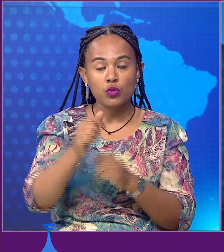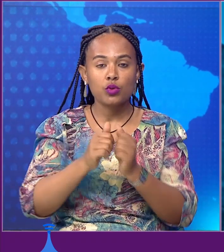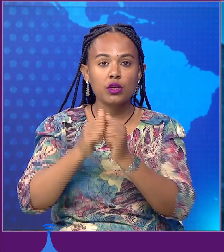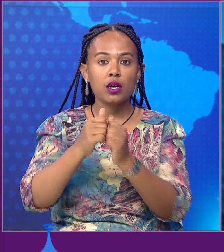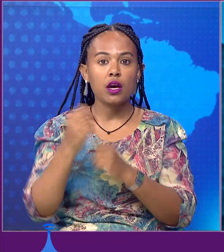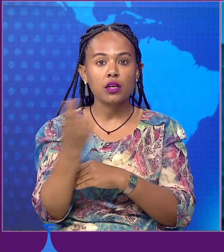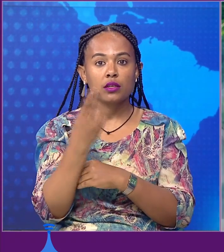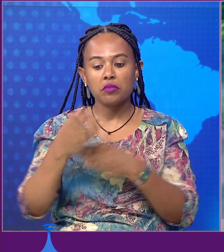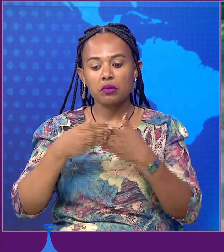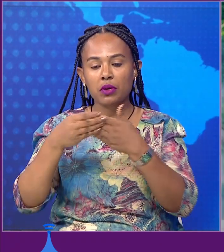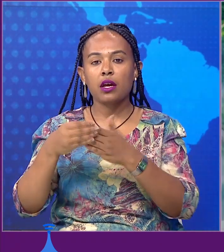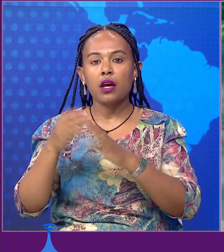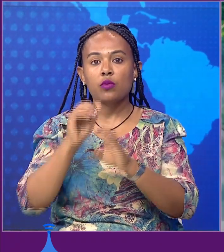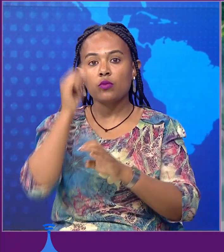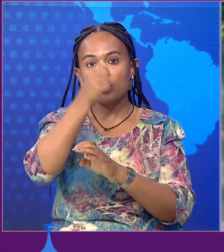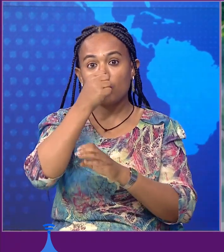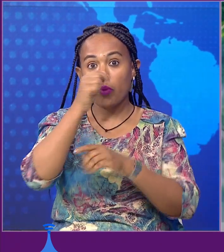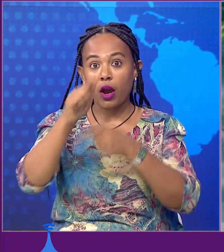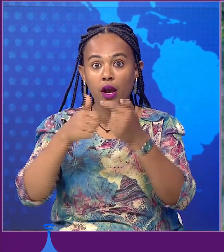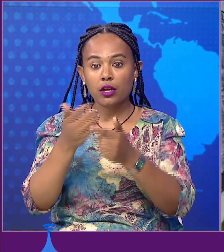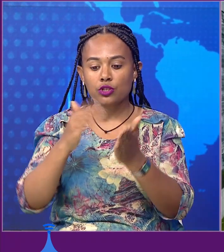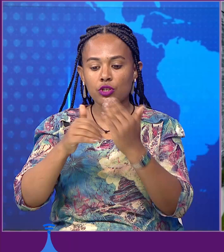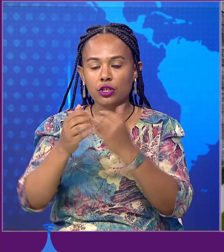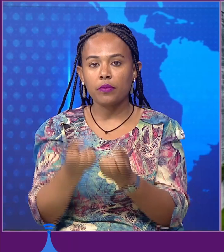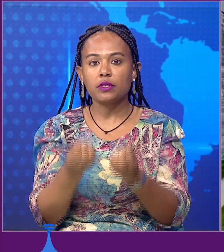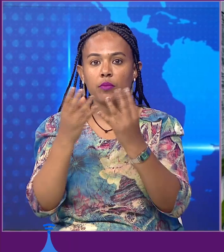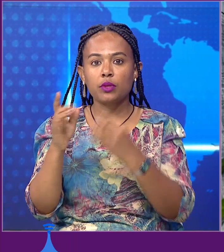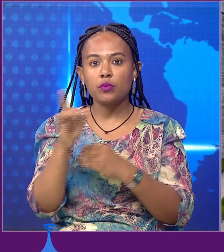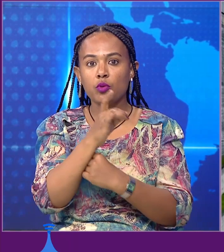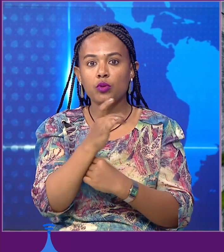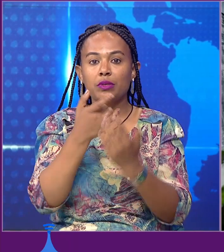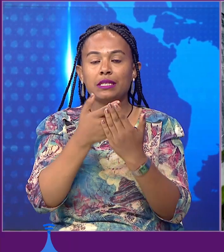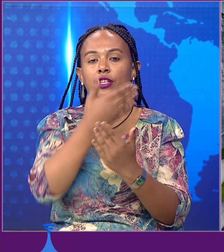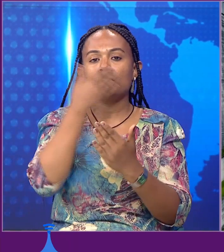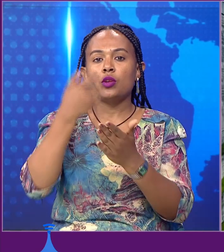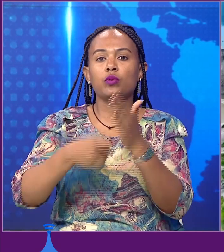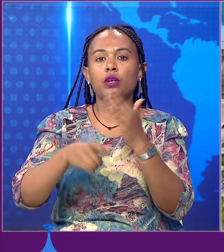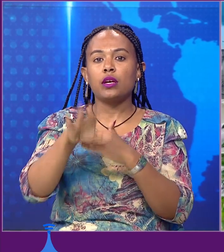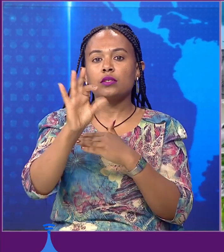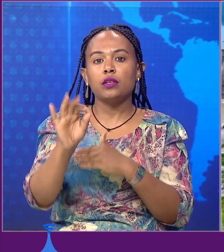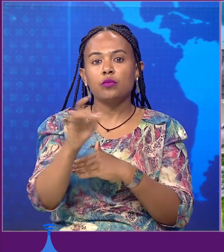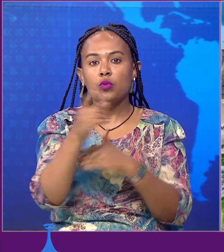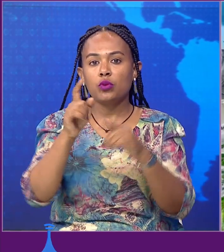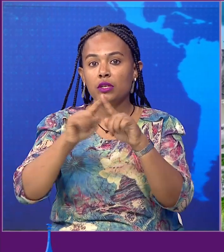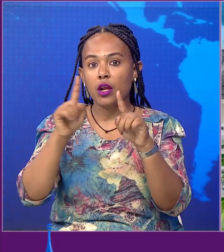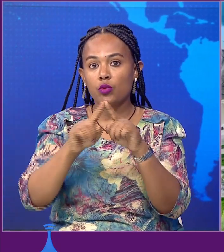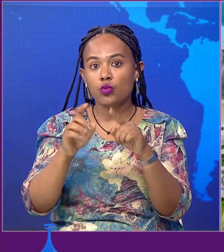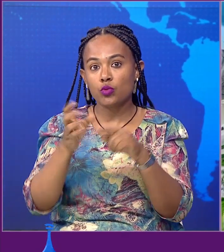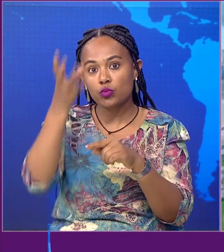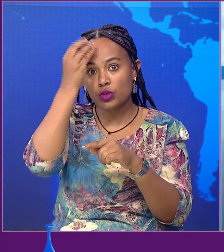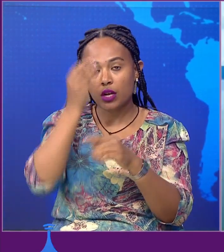መሪ ያደረገው የኢትዮጵያ አካሄድ ተግዳሮት የበዛበት ቢሆንም በዘርፉ የተሻለ ውጤት ያስገኘ መሆኑን የተለያዩ ምሁራን